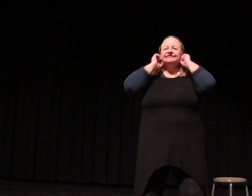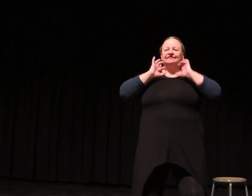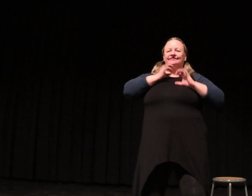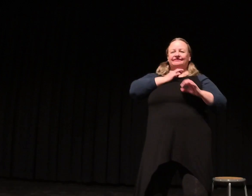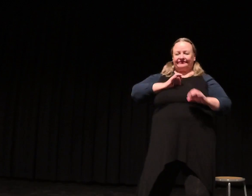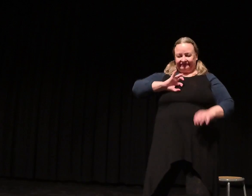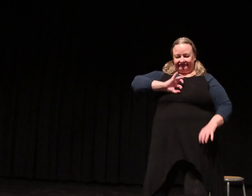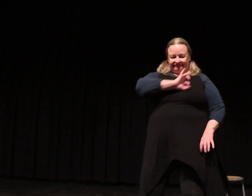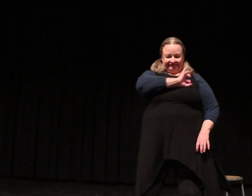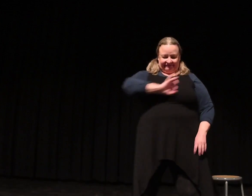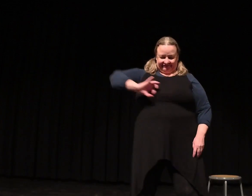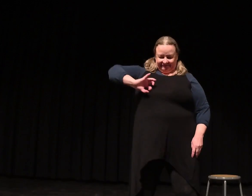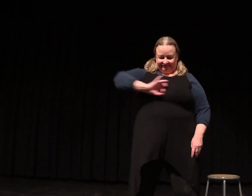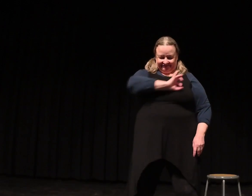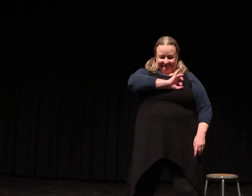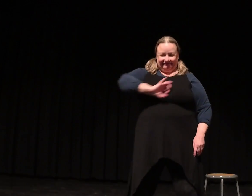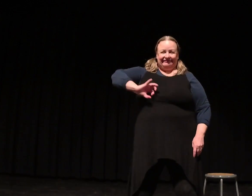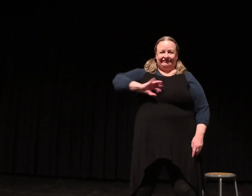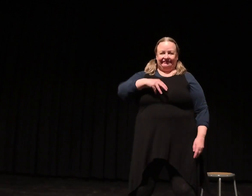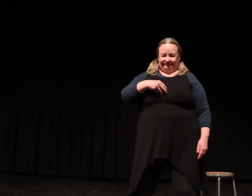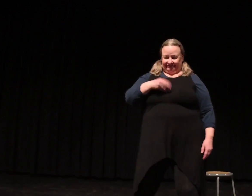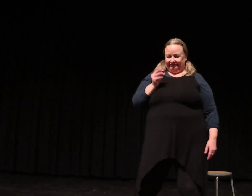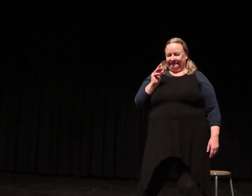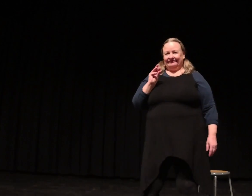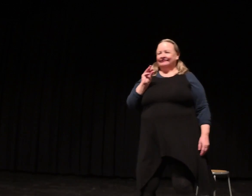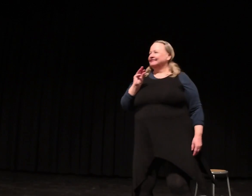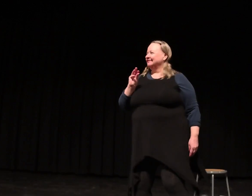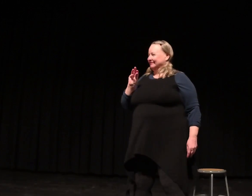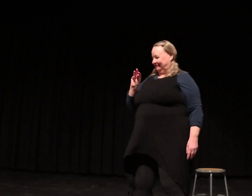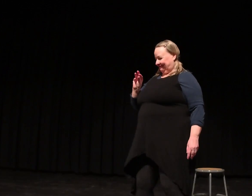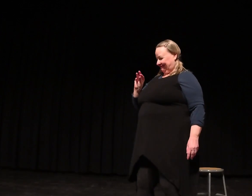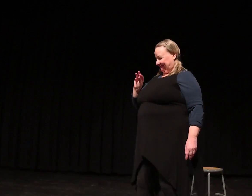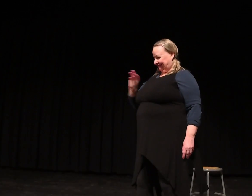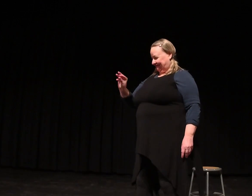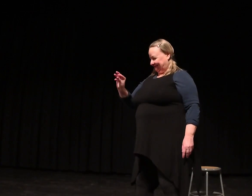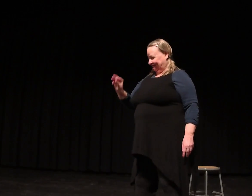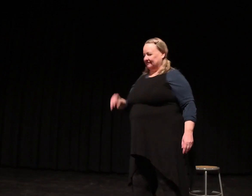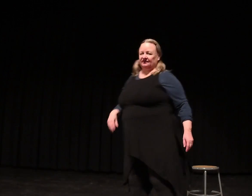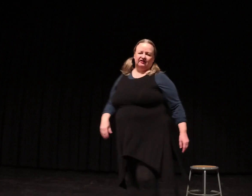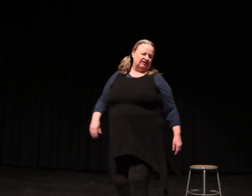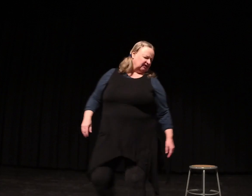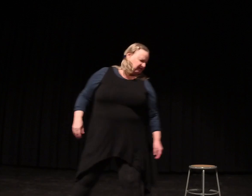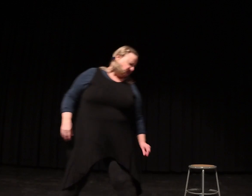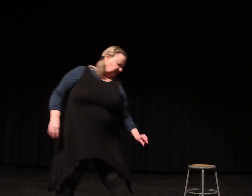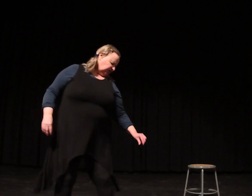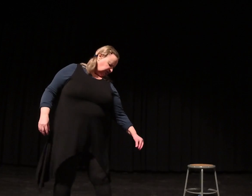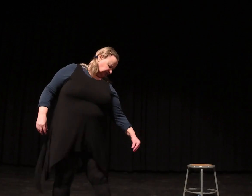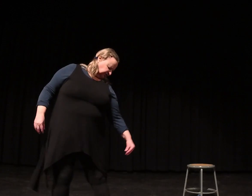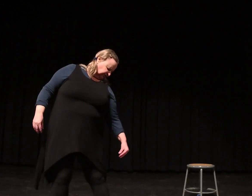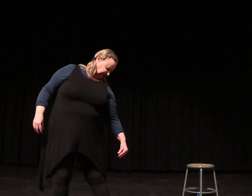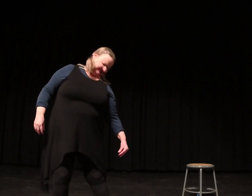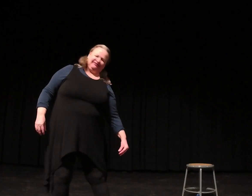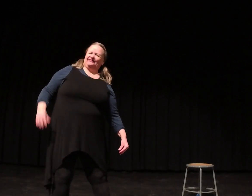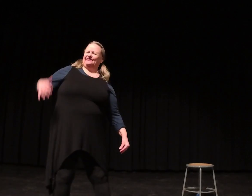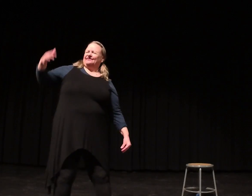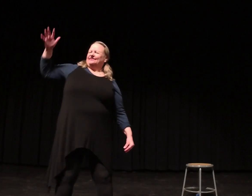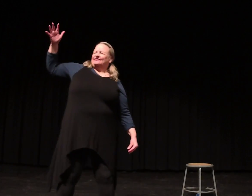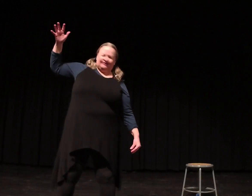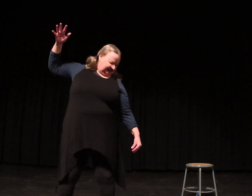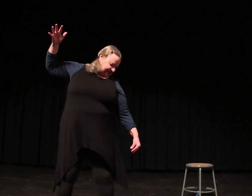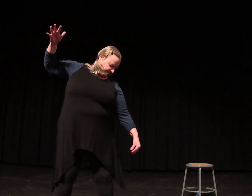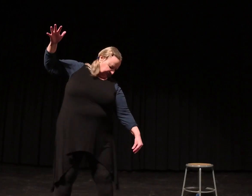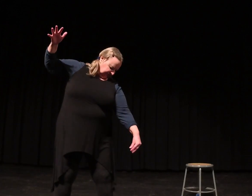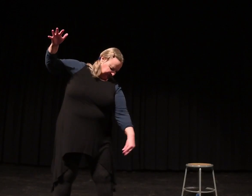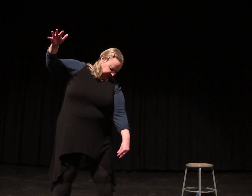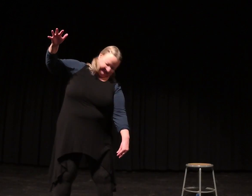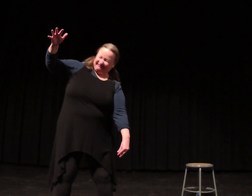Bon, on va mettre le stéthoscope. On va écouter votre battement de cœur. OK. Mais là,